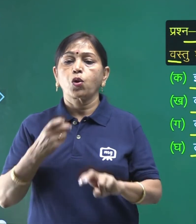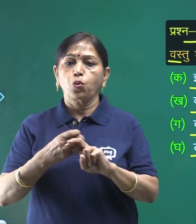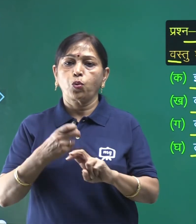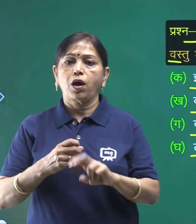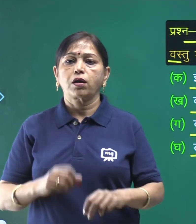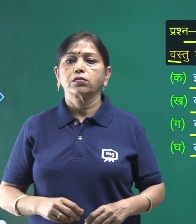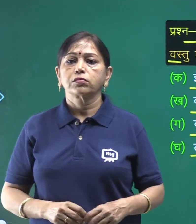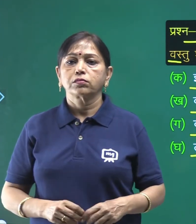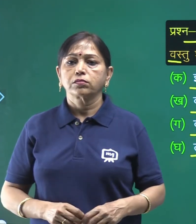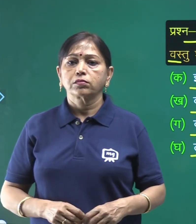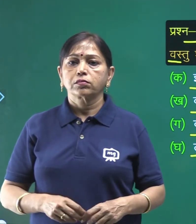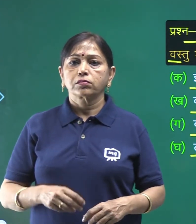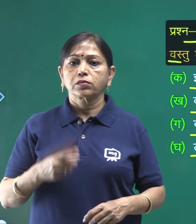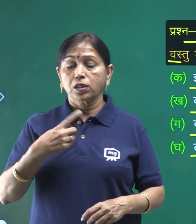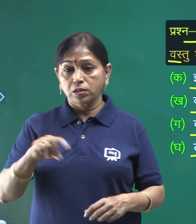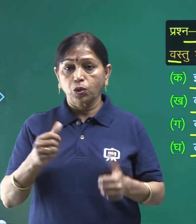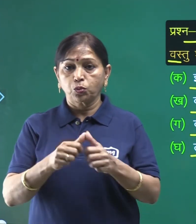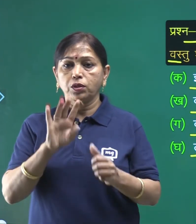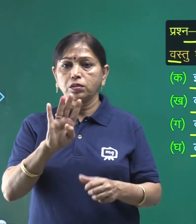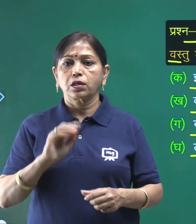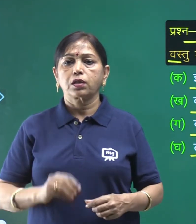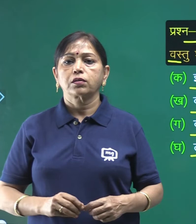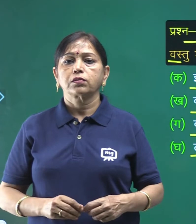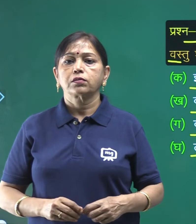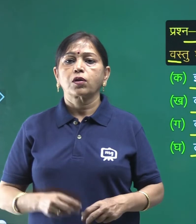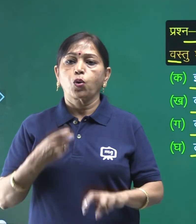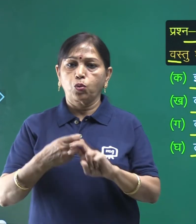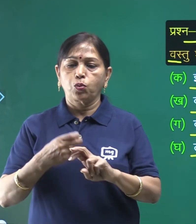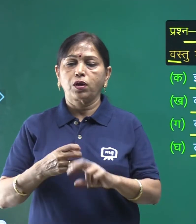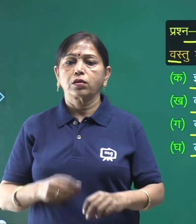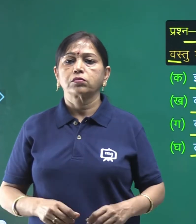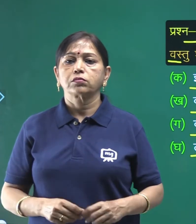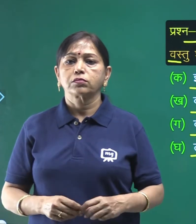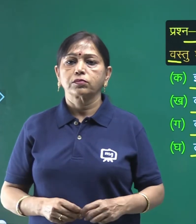लोहा। सही उत्तर 4, लोहा।